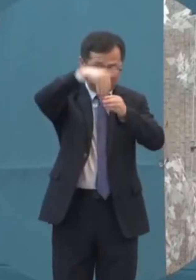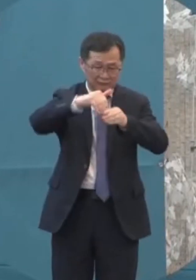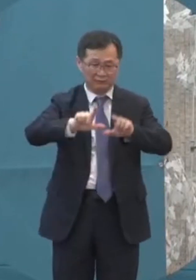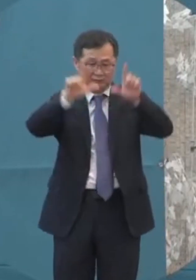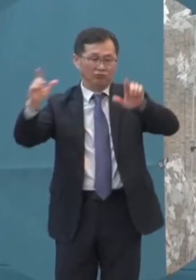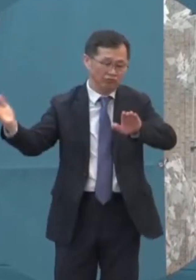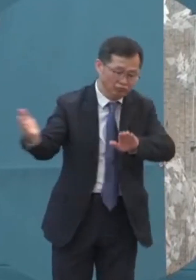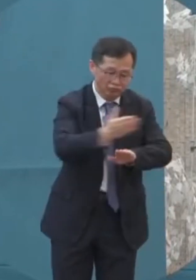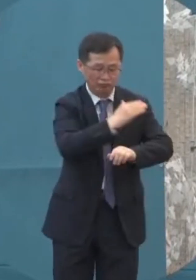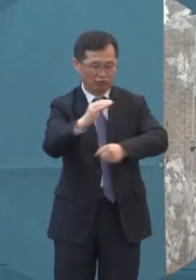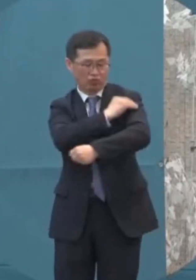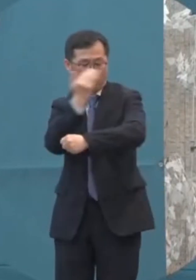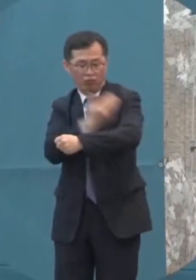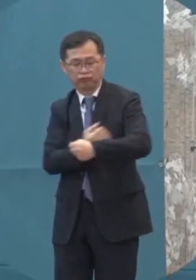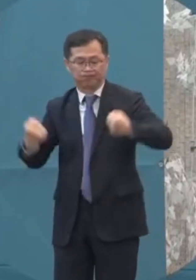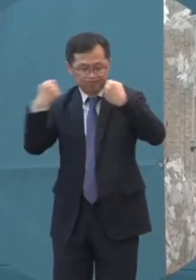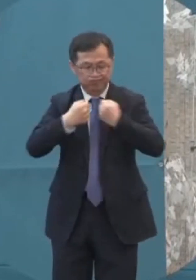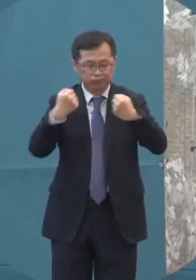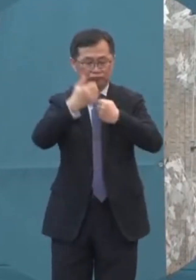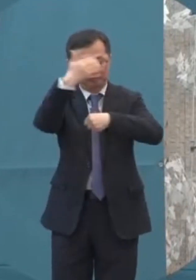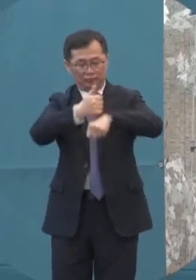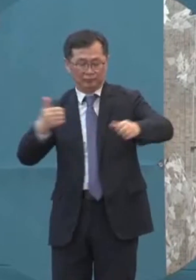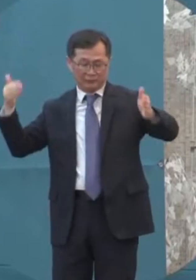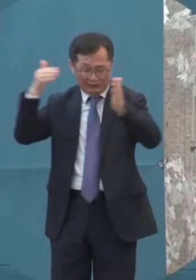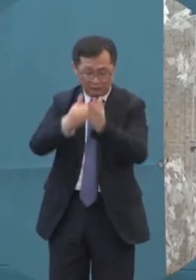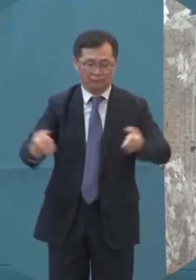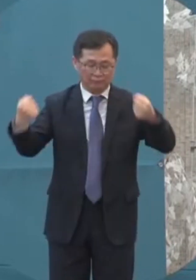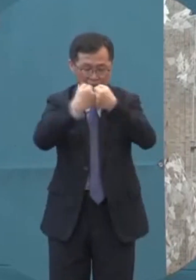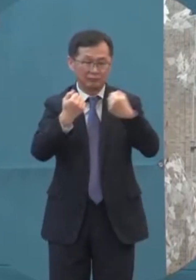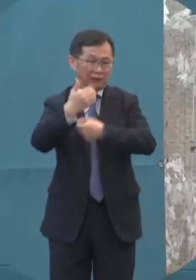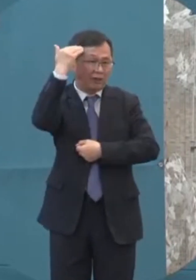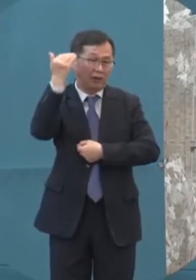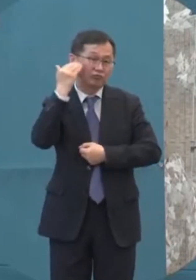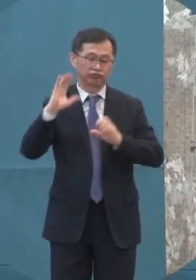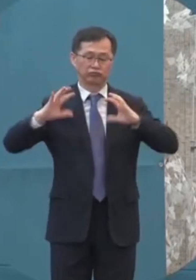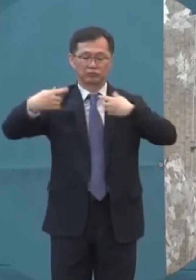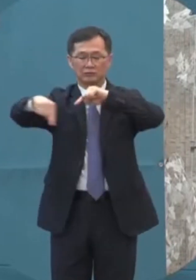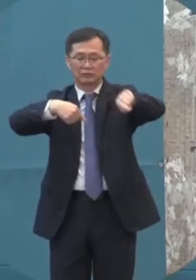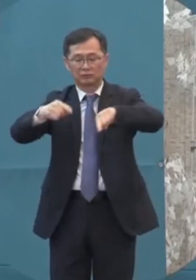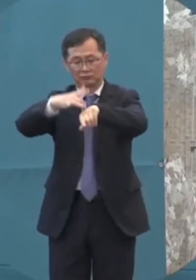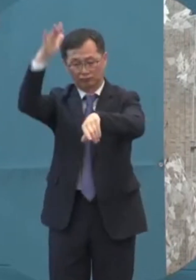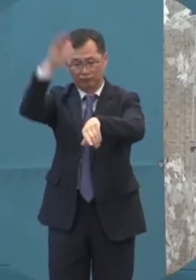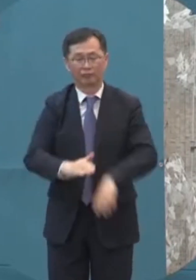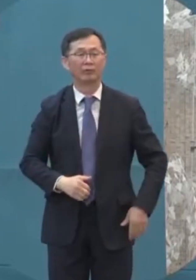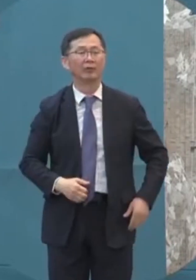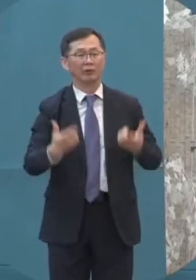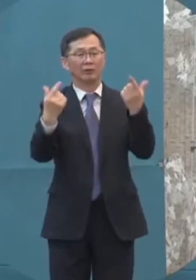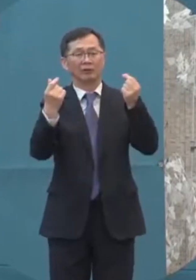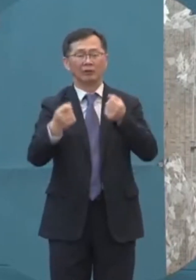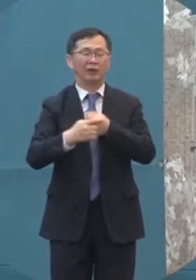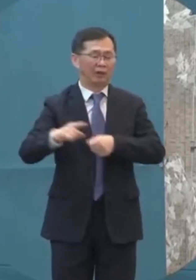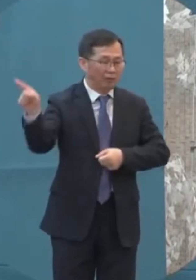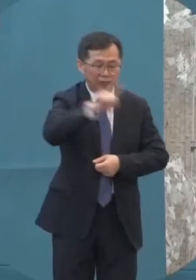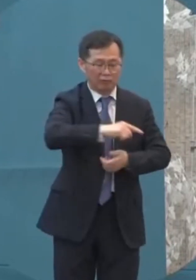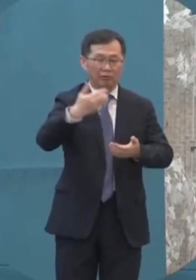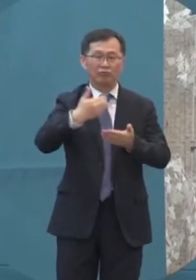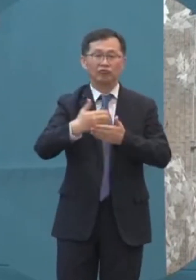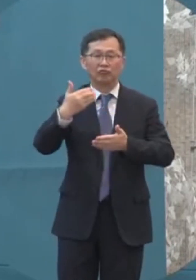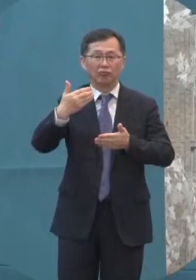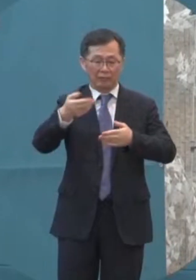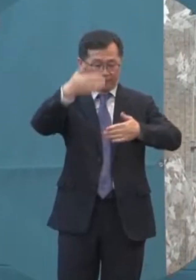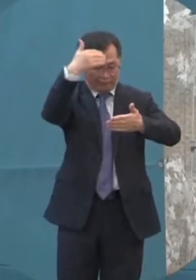그날부터 권력투쟁이 시작돼서 끝날 때까지 계속되는 게 대한민국 정치입니다. 그러다 보니까 아무것도 남아나지